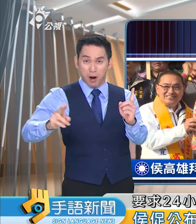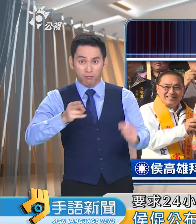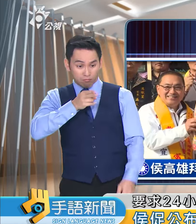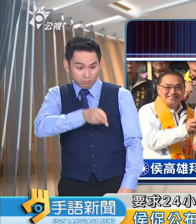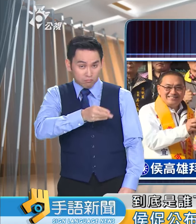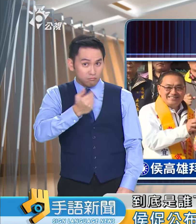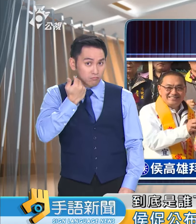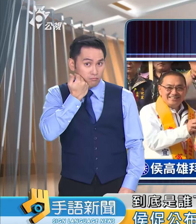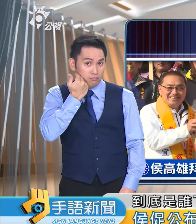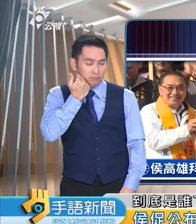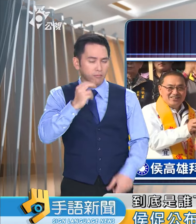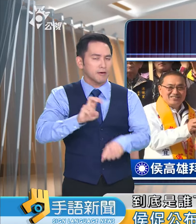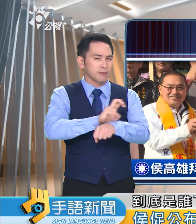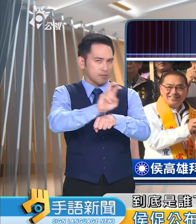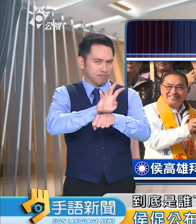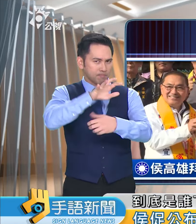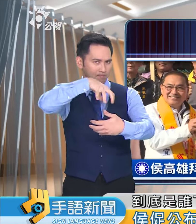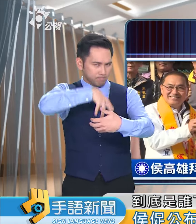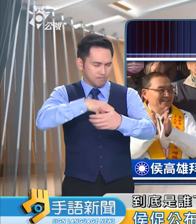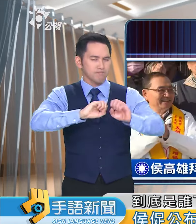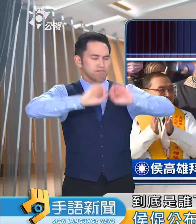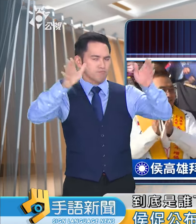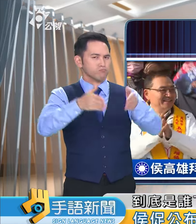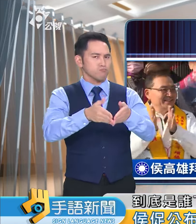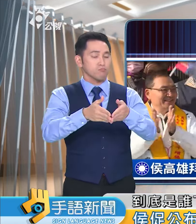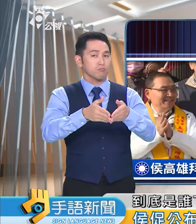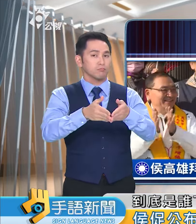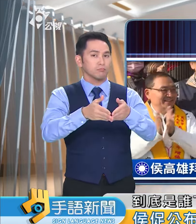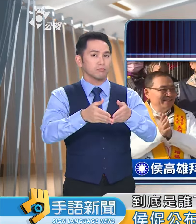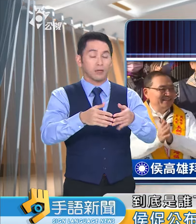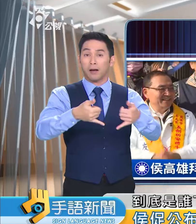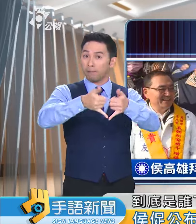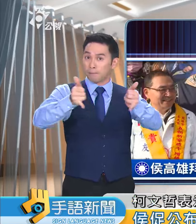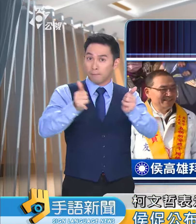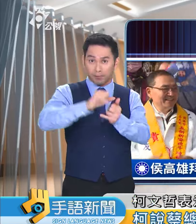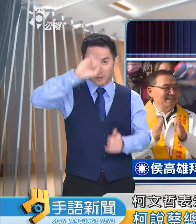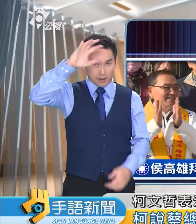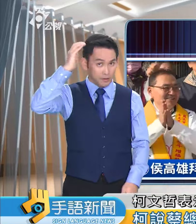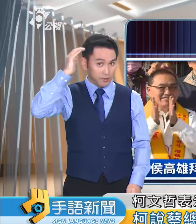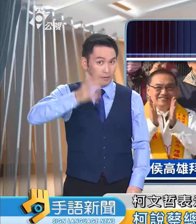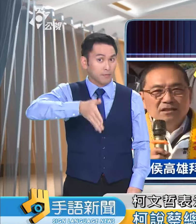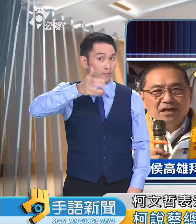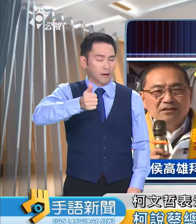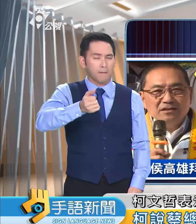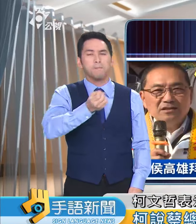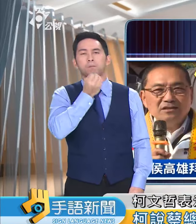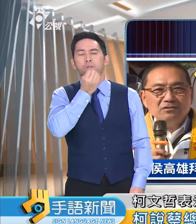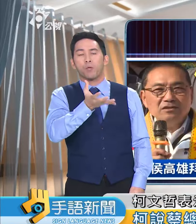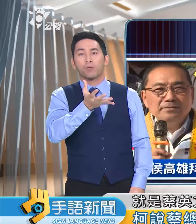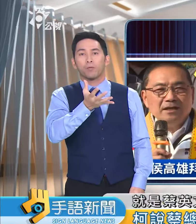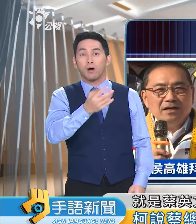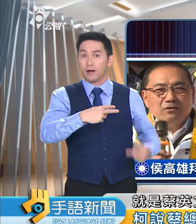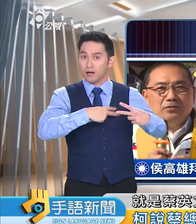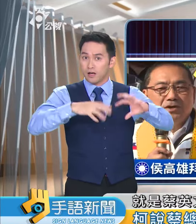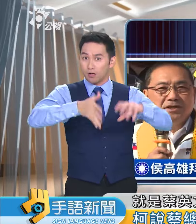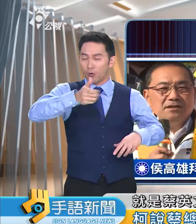布到底是谁下令发布简讯。柯文哲表示，而他最害怕的就是蔡英文